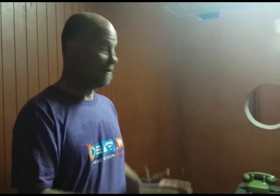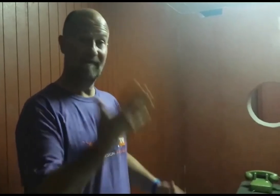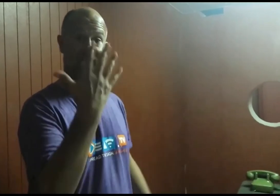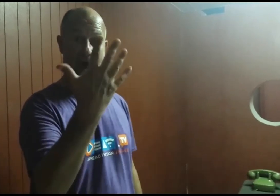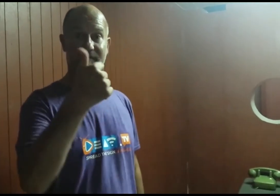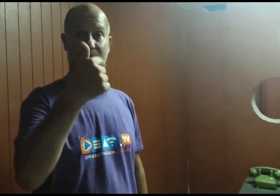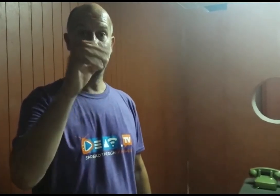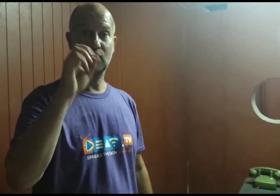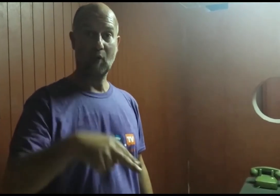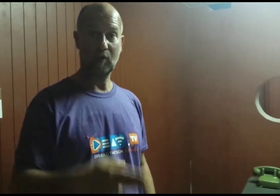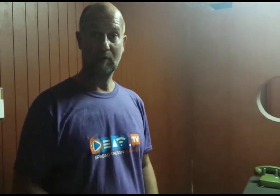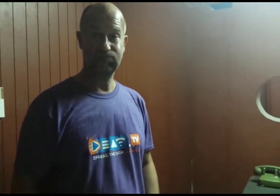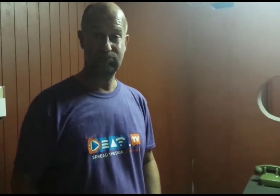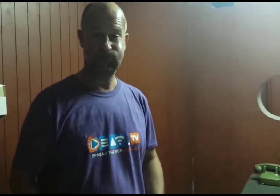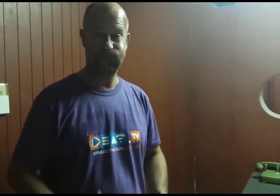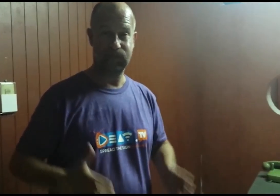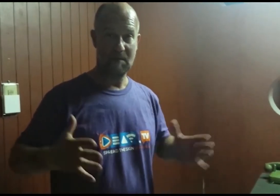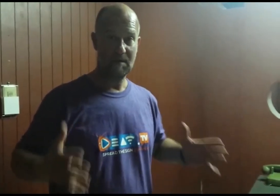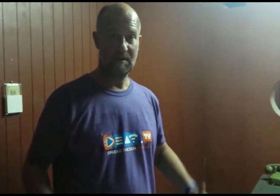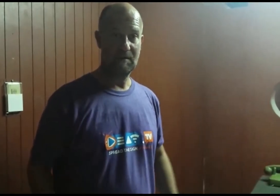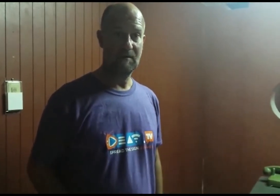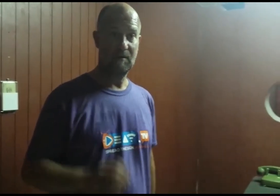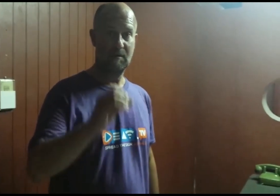Eine Wand wiegt ungefähr 51 Tonnen.